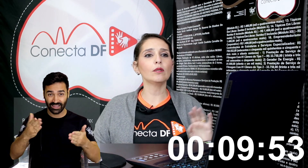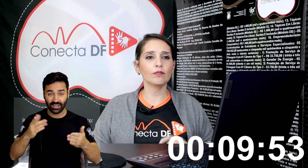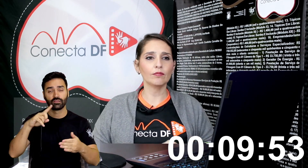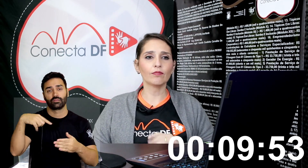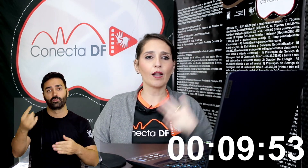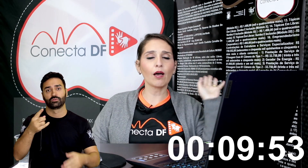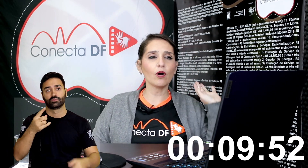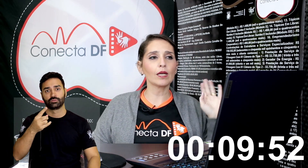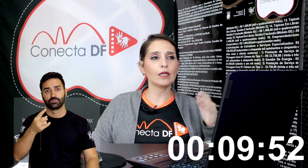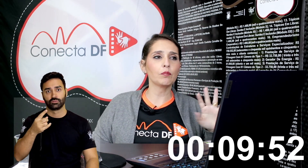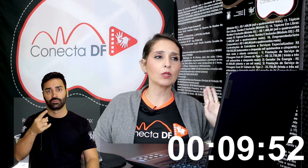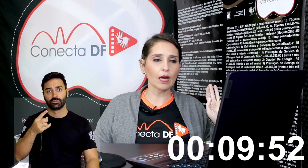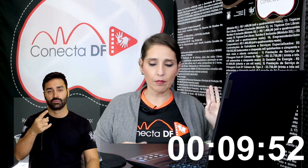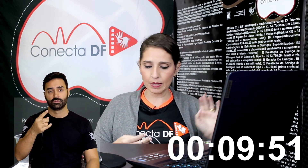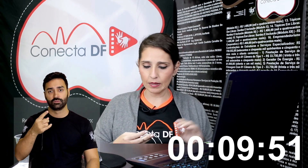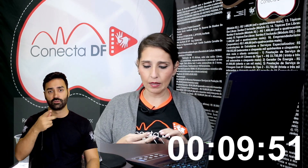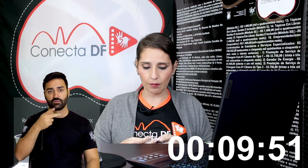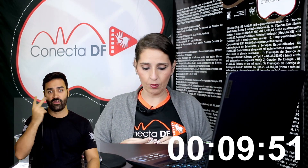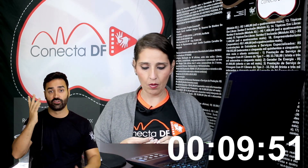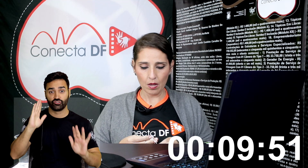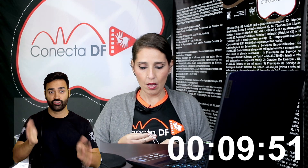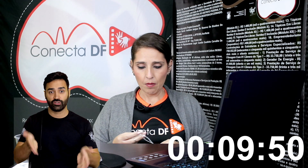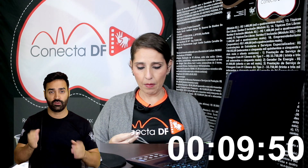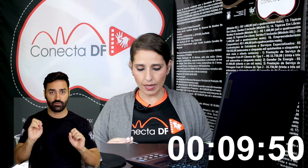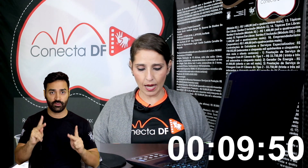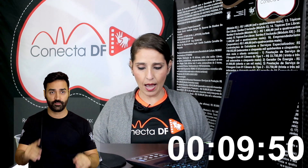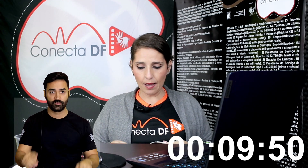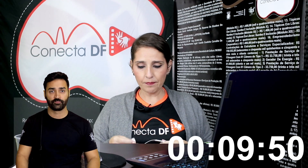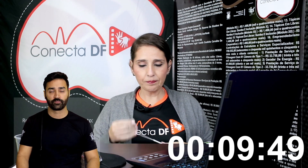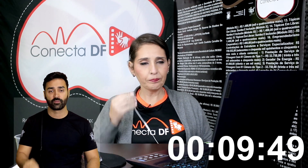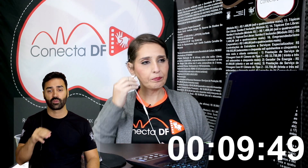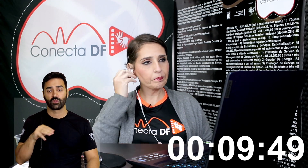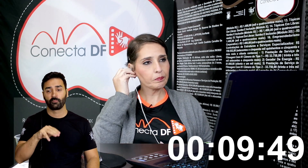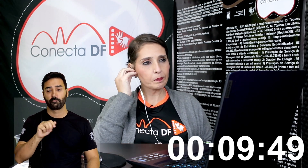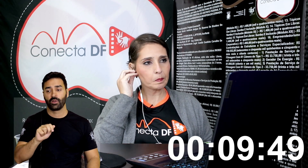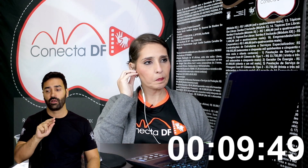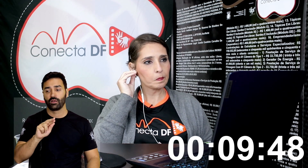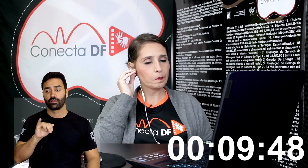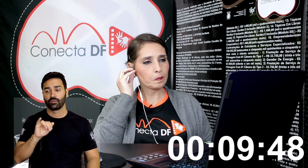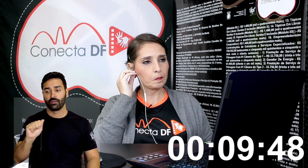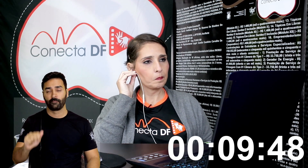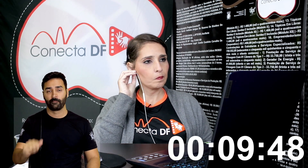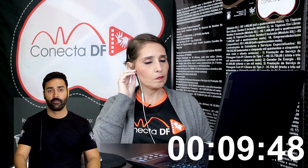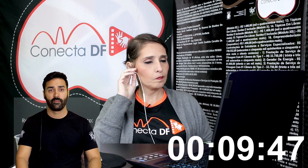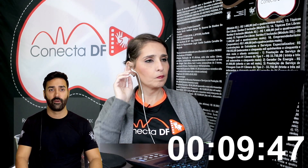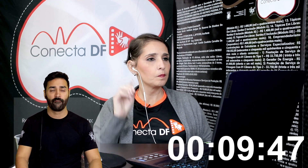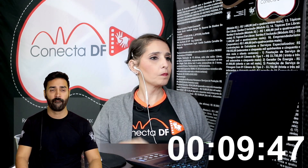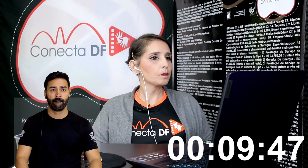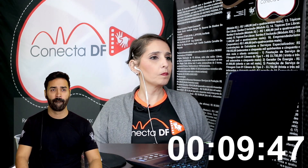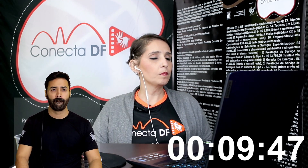gente falar o ok, depois que acabar esse tempo. Maria.